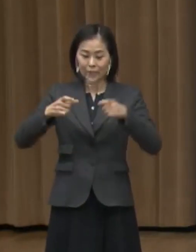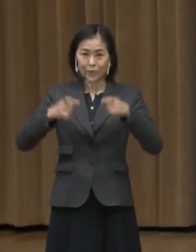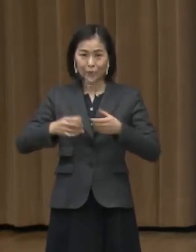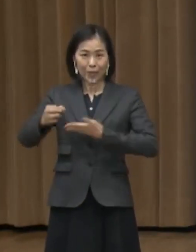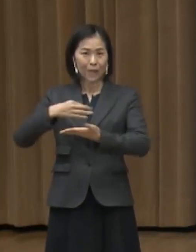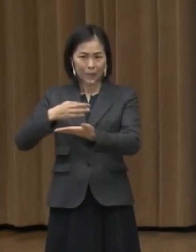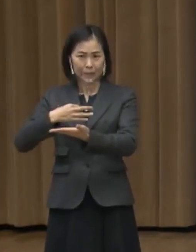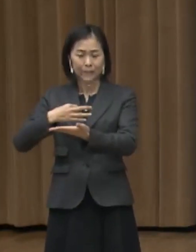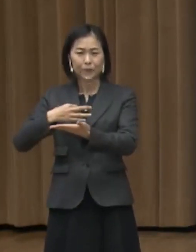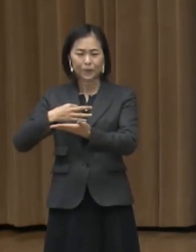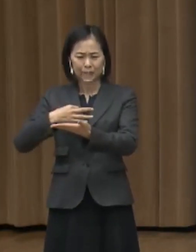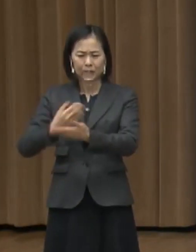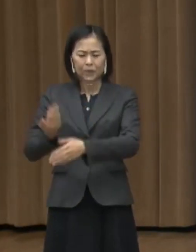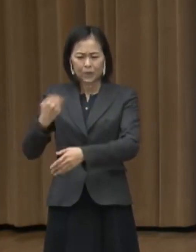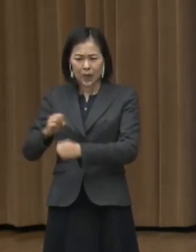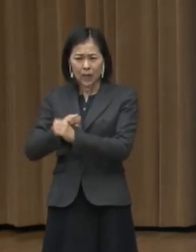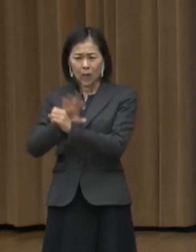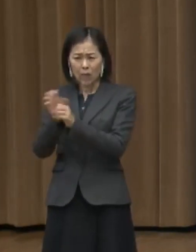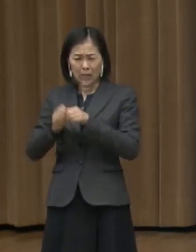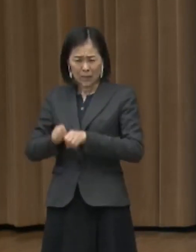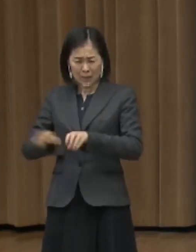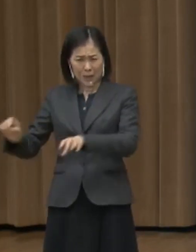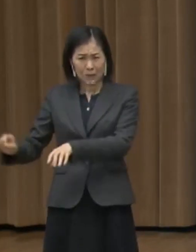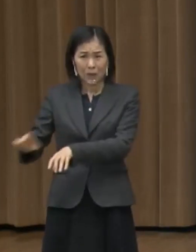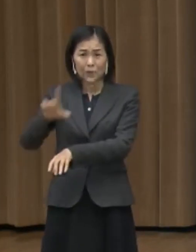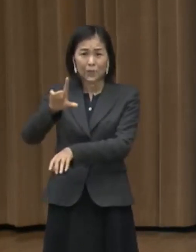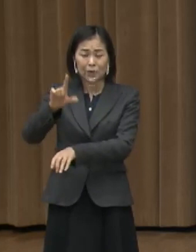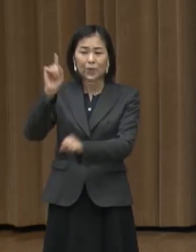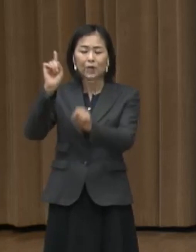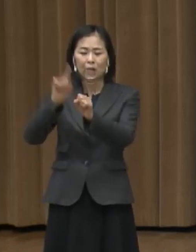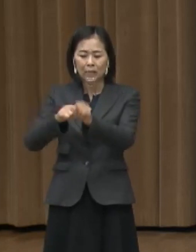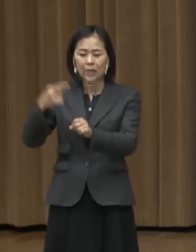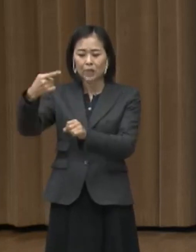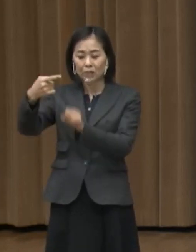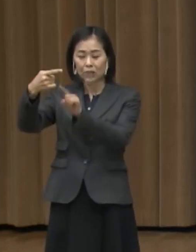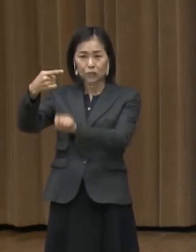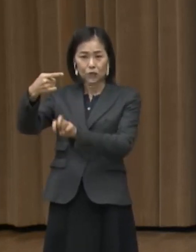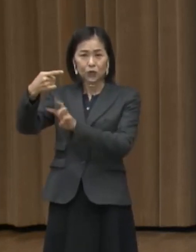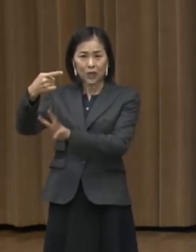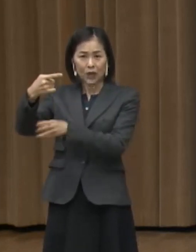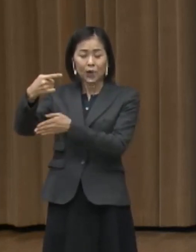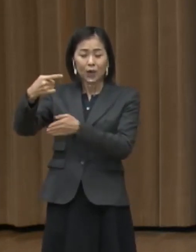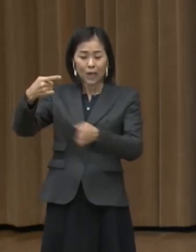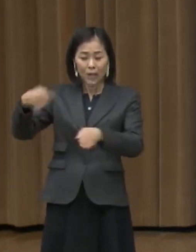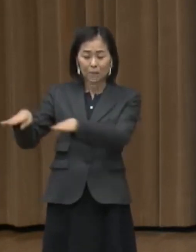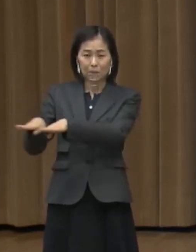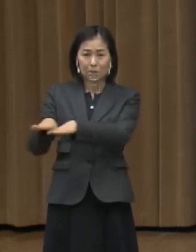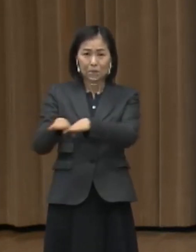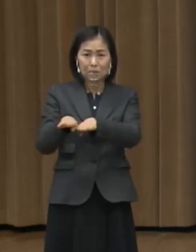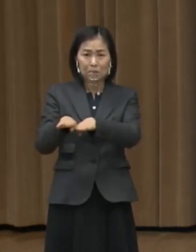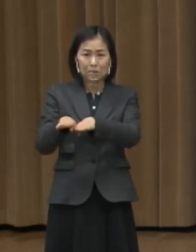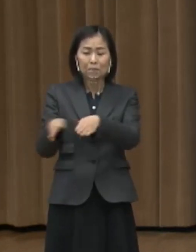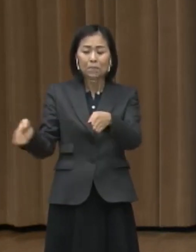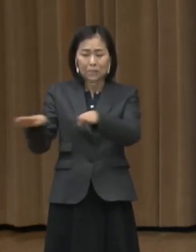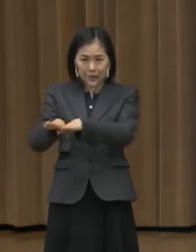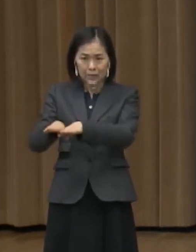コロナ感染拡大により令和4年1月13日から一時停止しておりました GoTo イート食